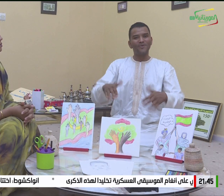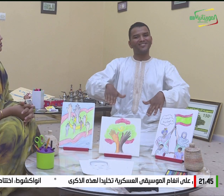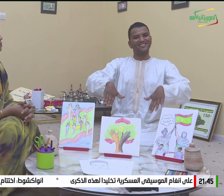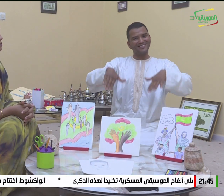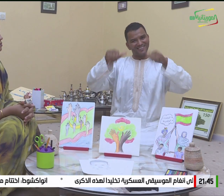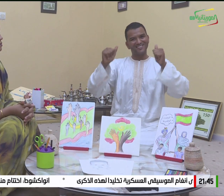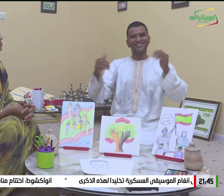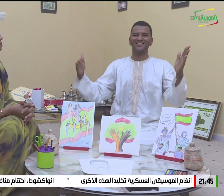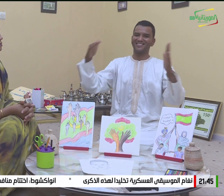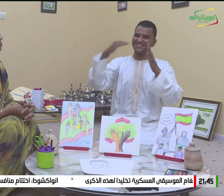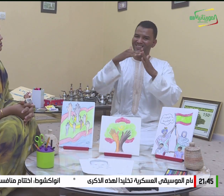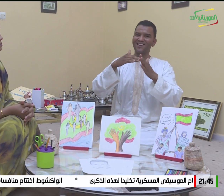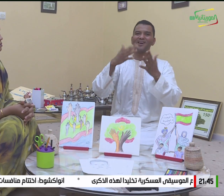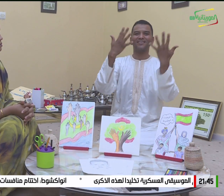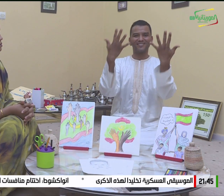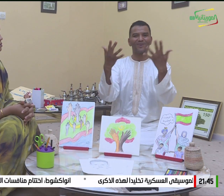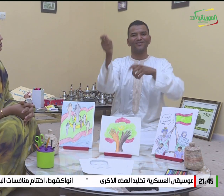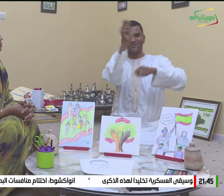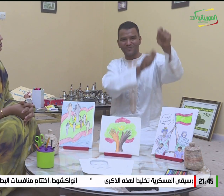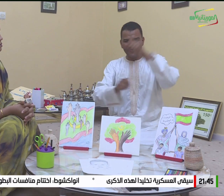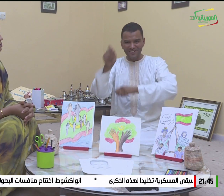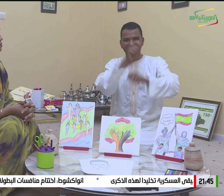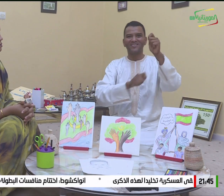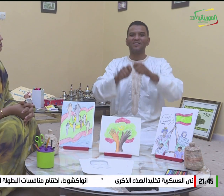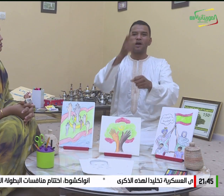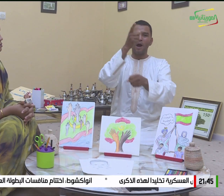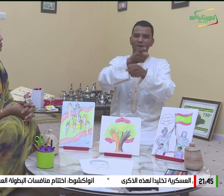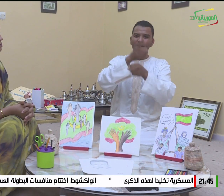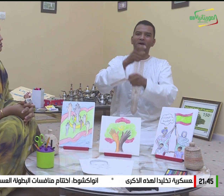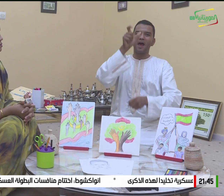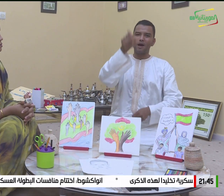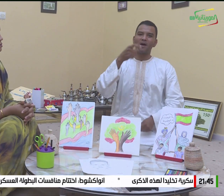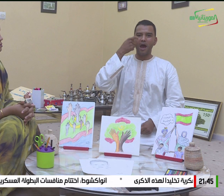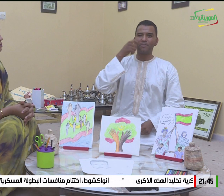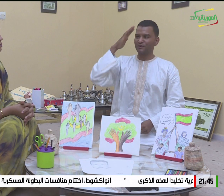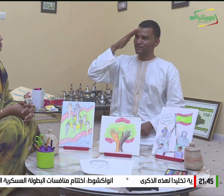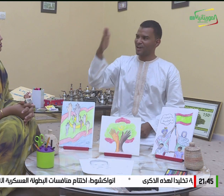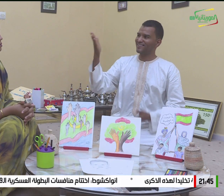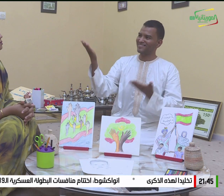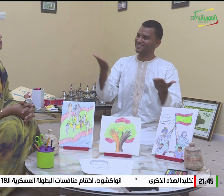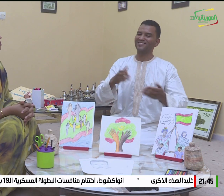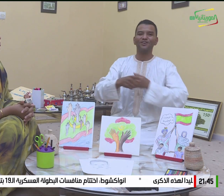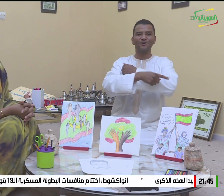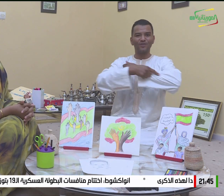وصلنا إلى نهاية الحلقة، وإلى لقاء آخر في الأسبوع القادم، وشكراً أمينة.